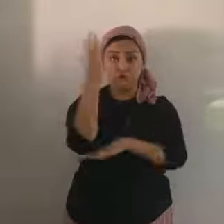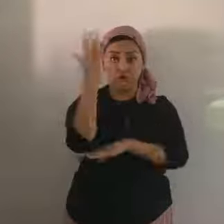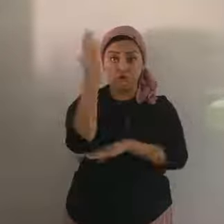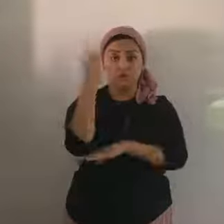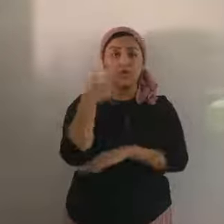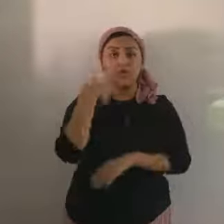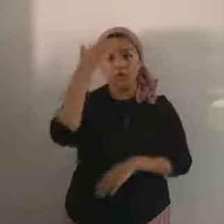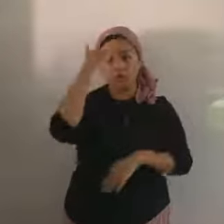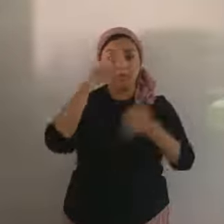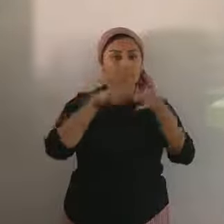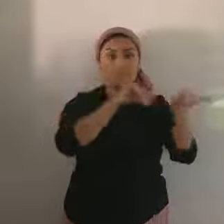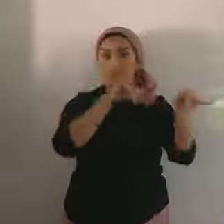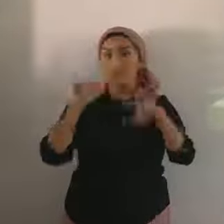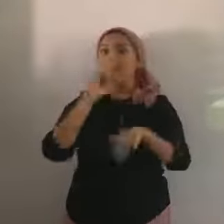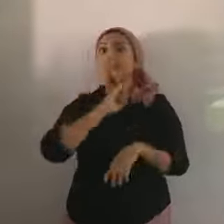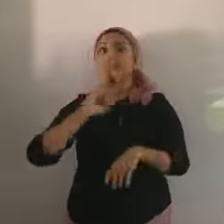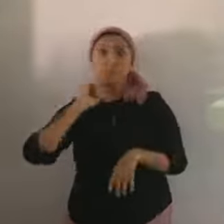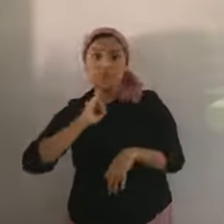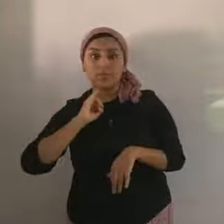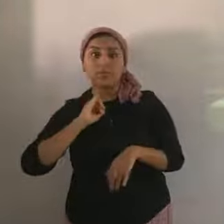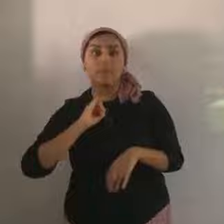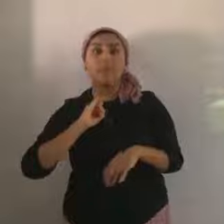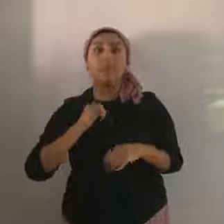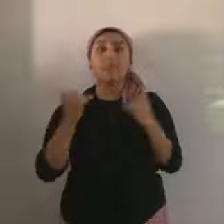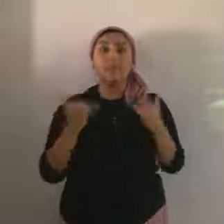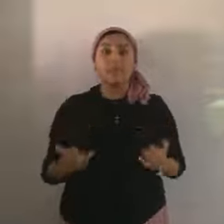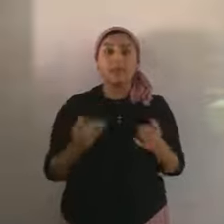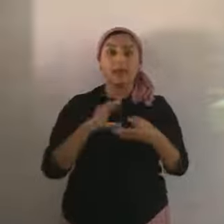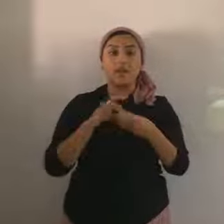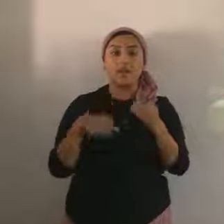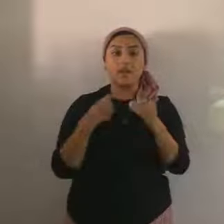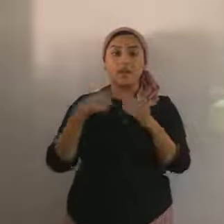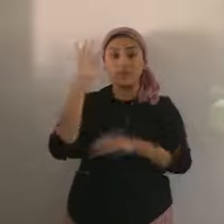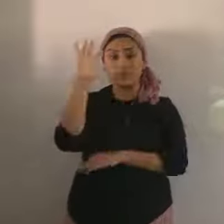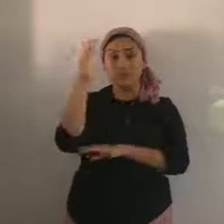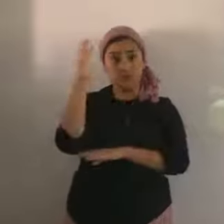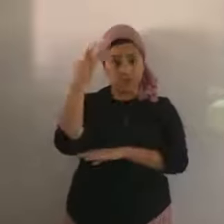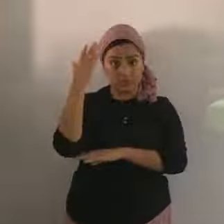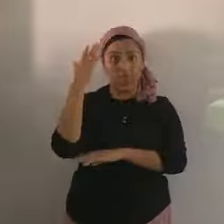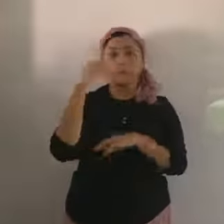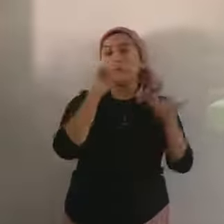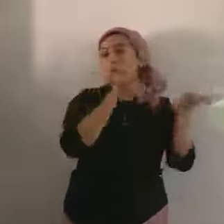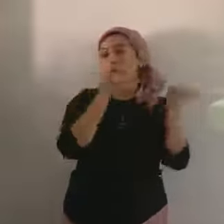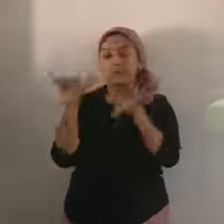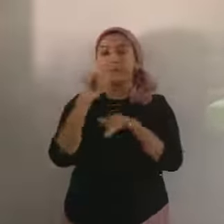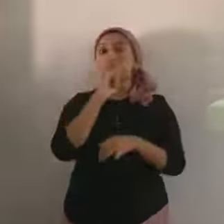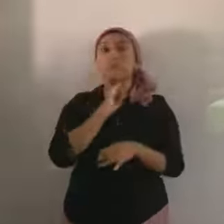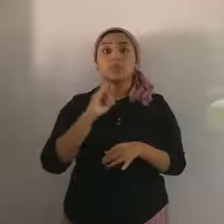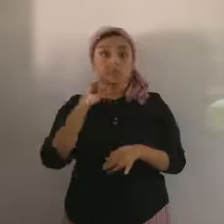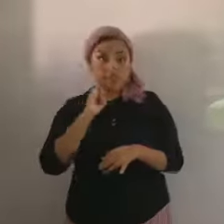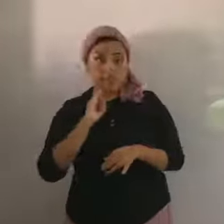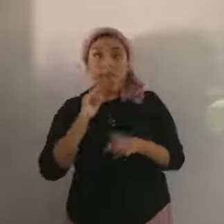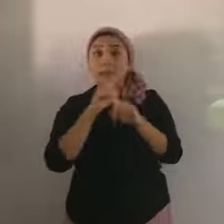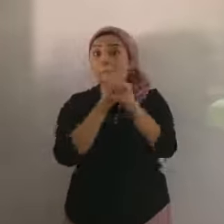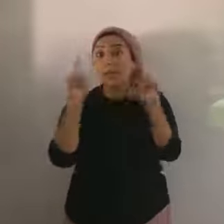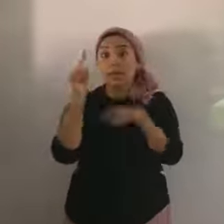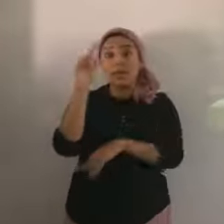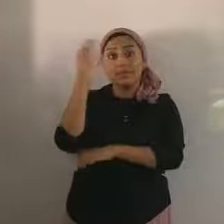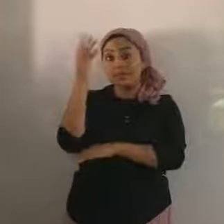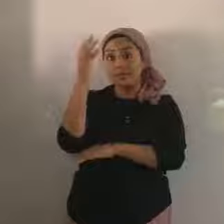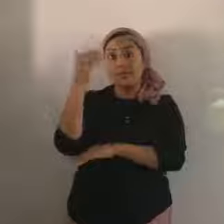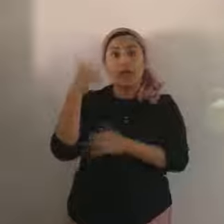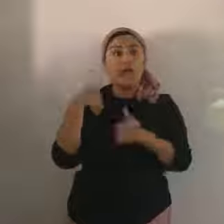sabemos que representa a Israel, pero en este caso está tratando de una higuera que representa a Israel, pero que es estéril. Y